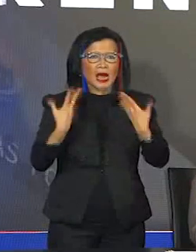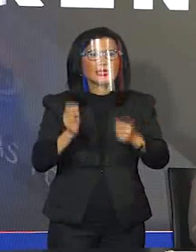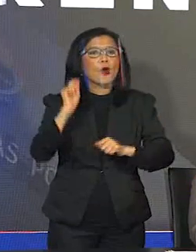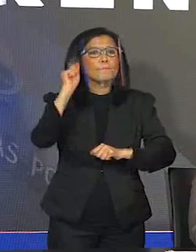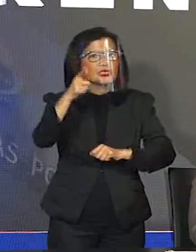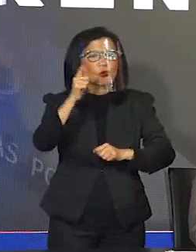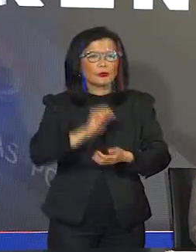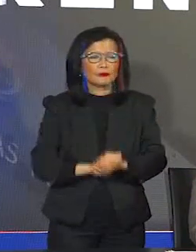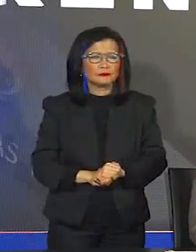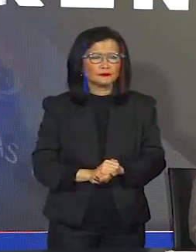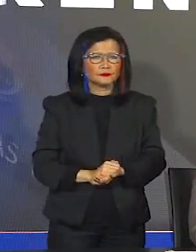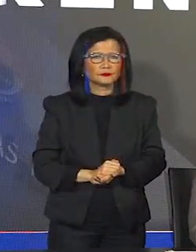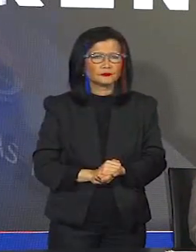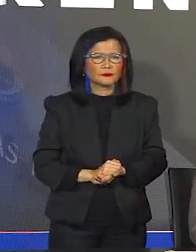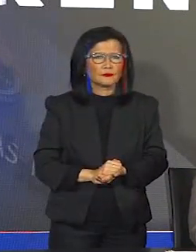keesokan harinya.